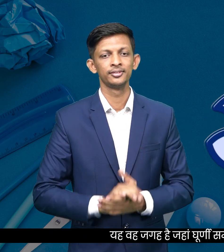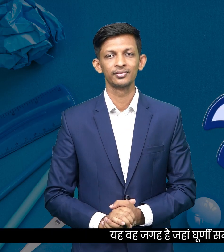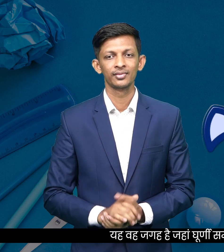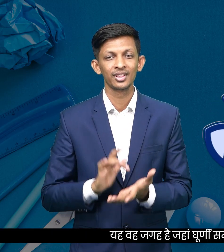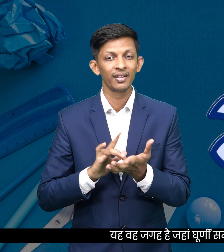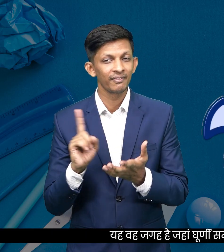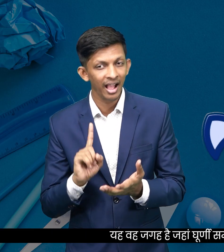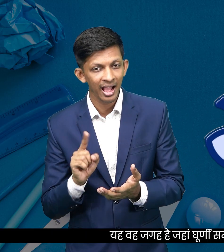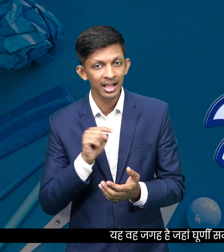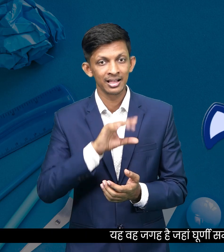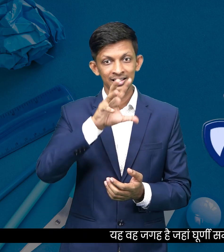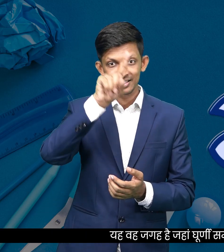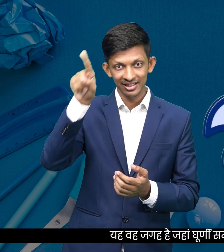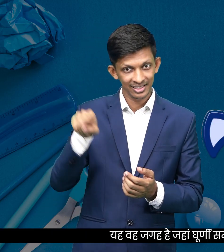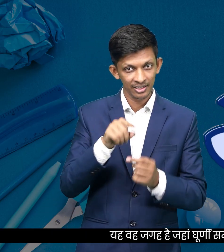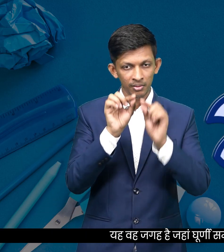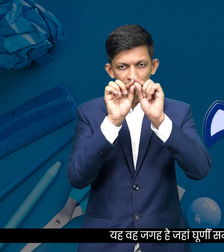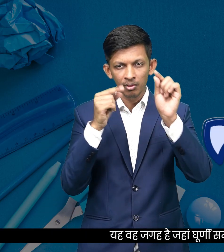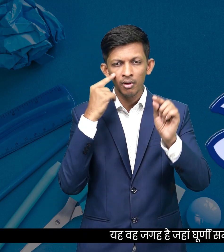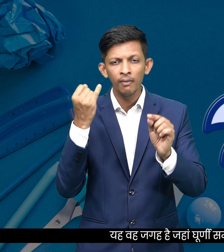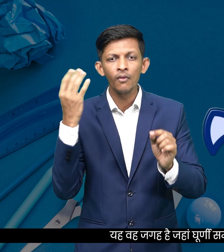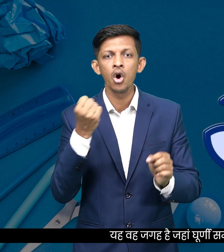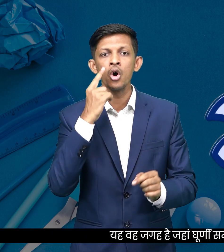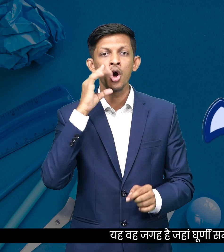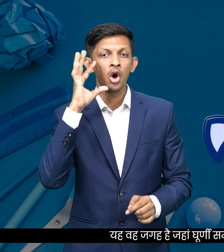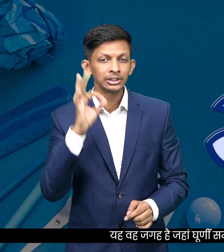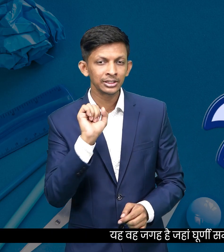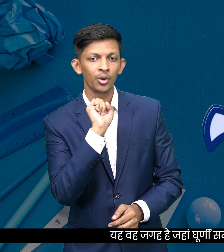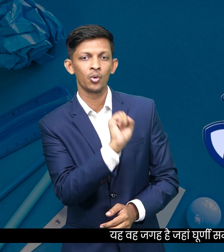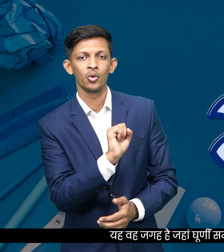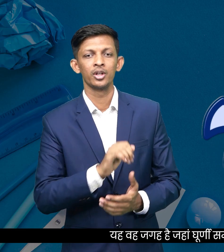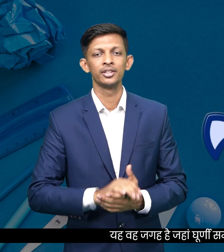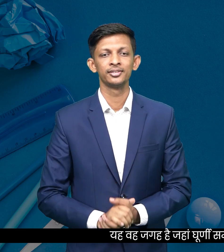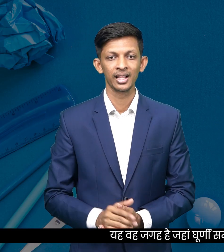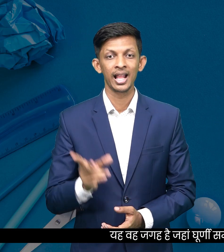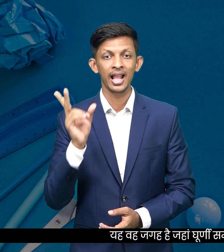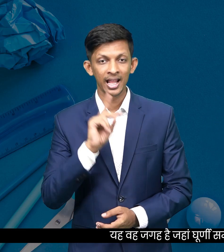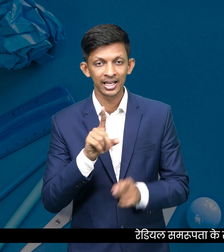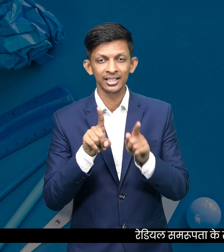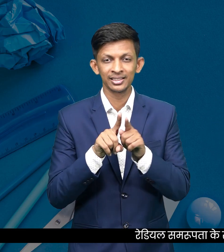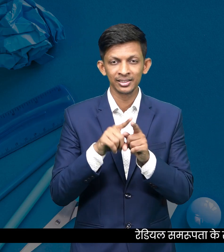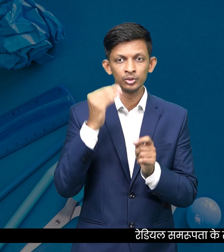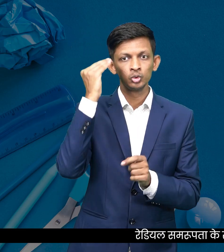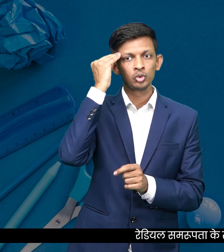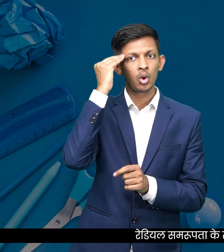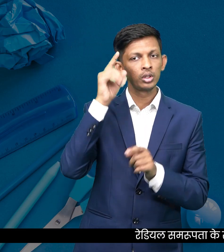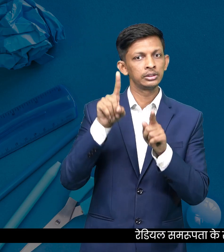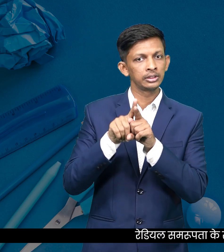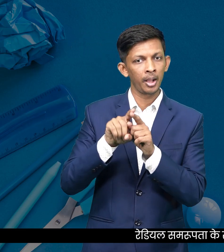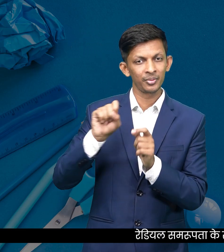यह वह जगह है जहां घूर्णी समरूपता इसकी उत्पत्ति पाती है। रेडियल समरूपता के रूप में